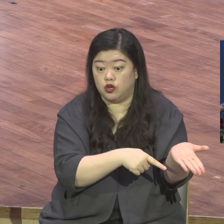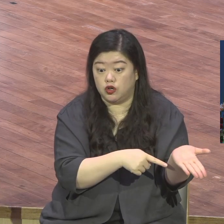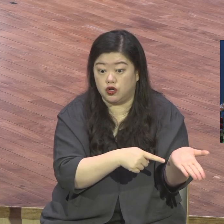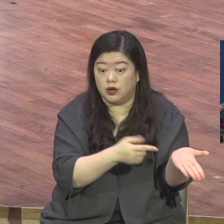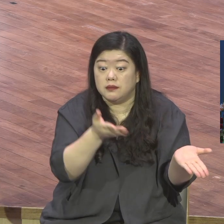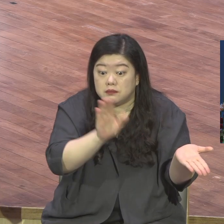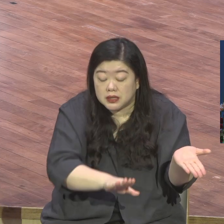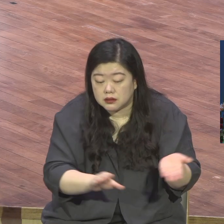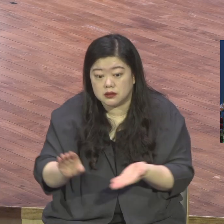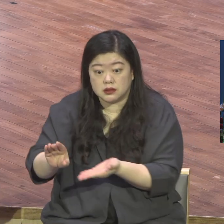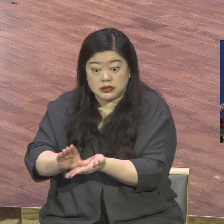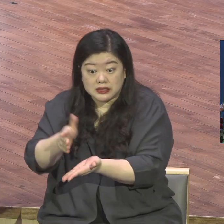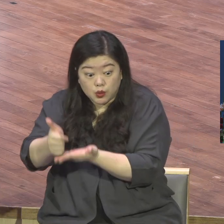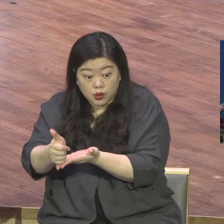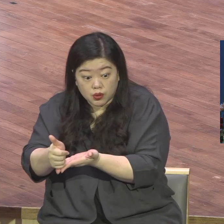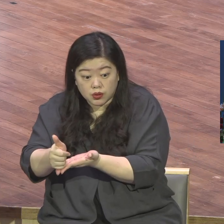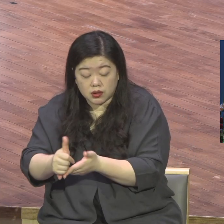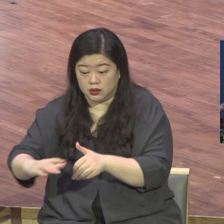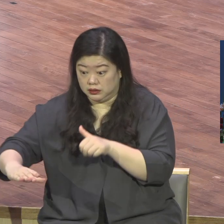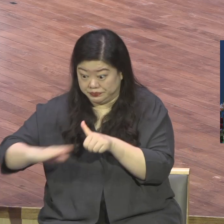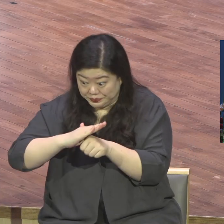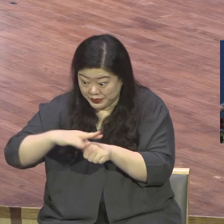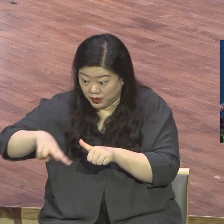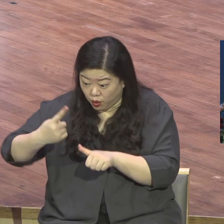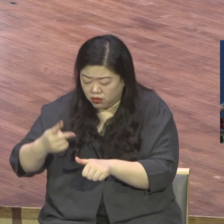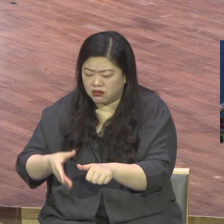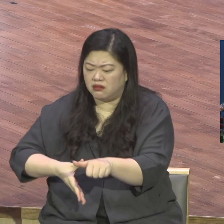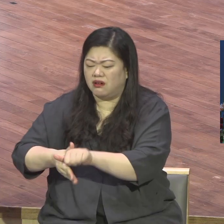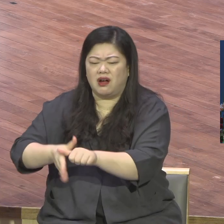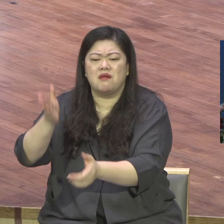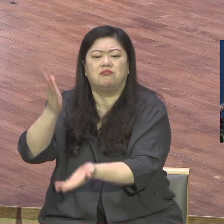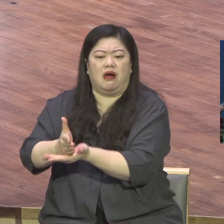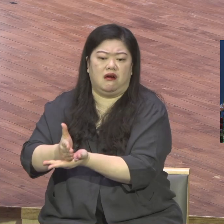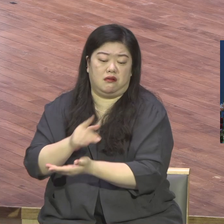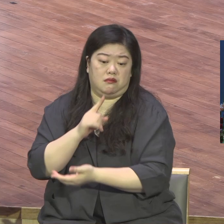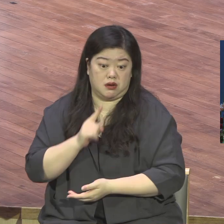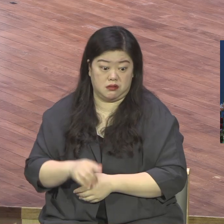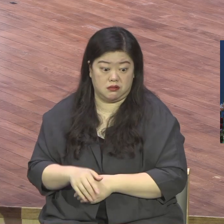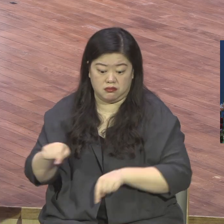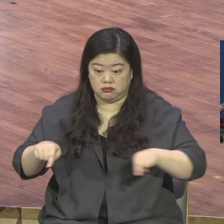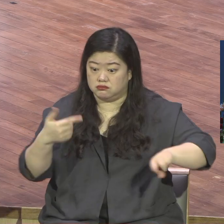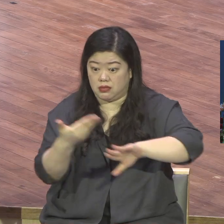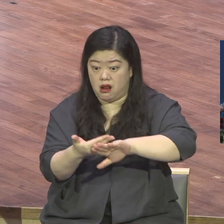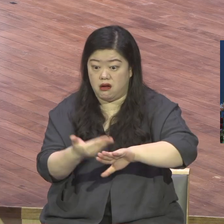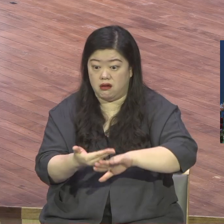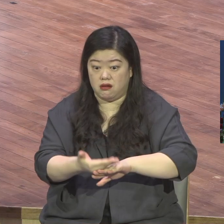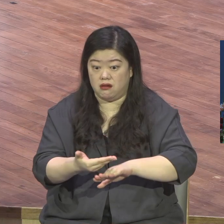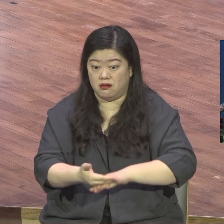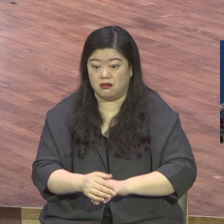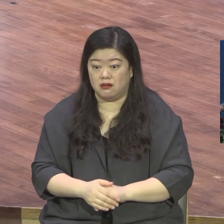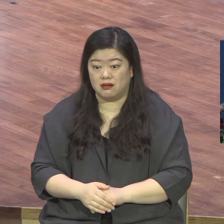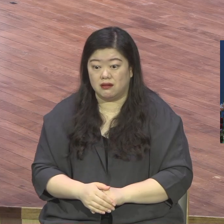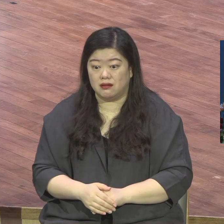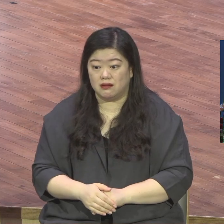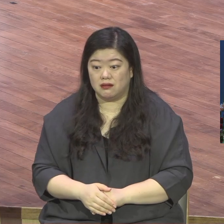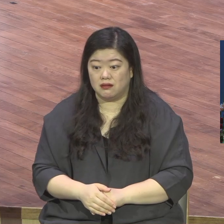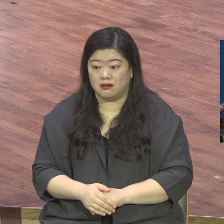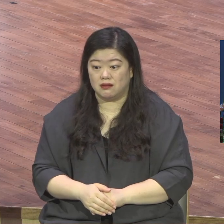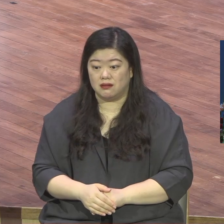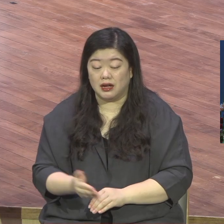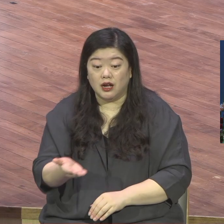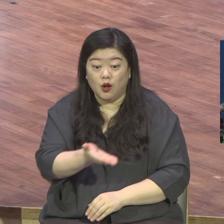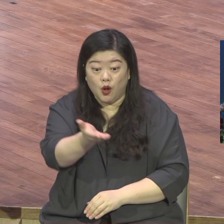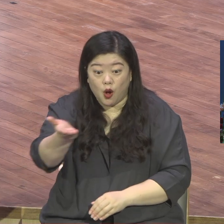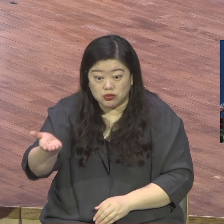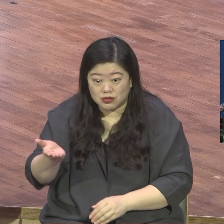복음의 능력으로 모든 서론을 다 뛰어넘으라. 서론 거 다 뛰어넘으라. 여러분이 가지고 있는 거의 다 서론이에요. 눈에